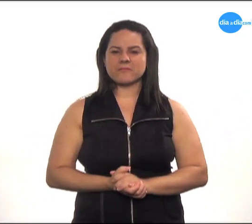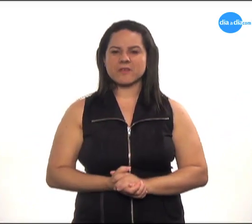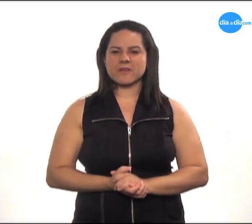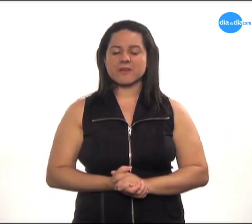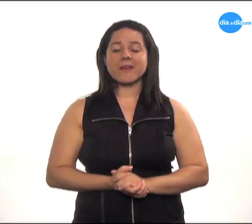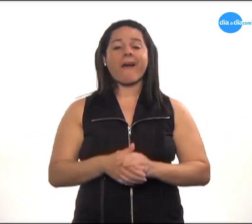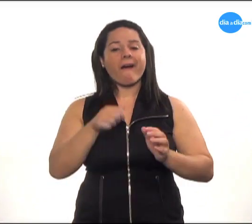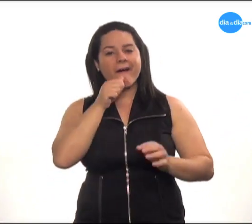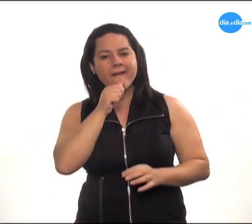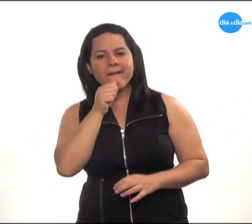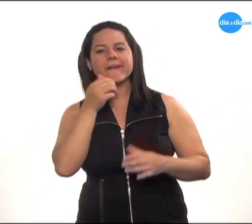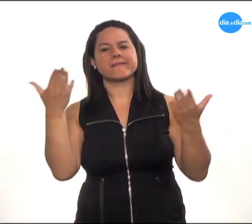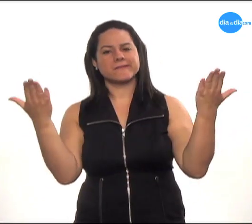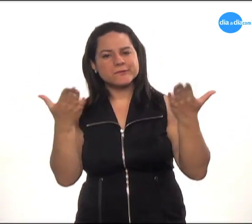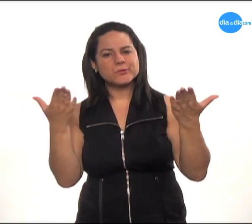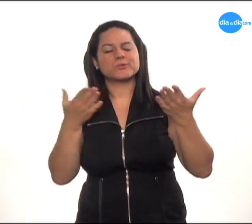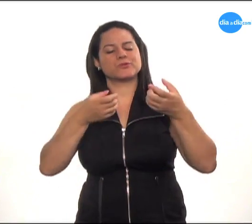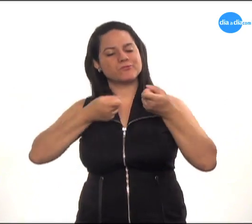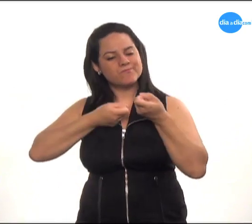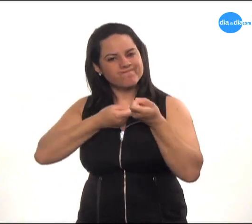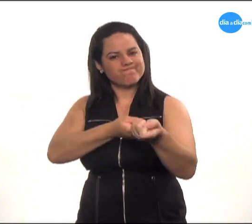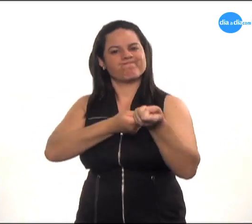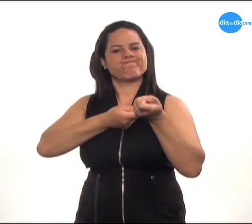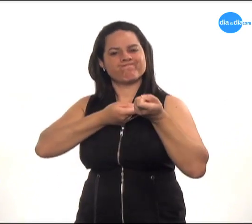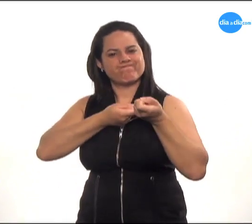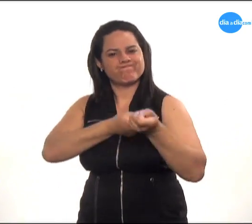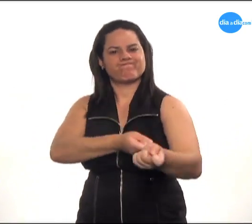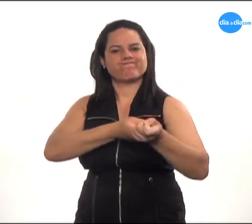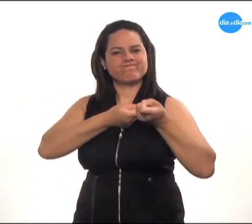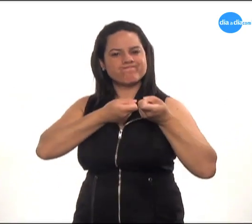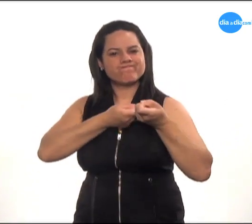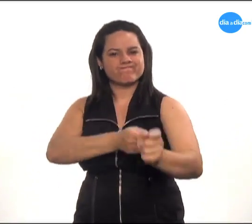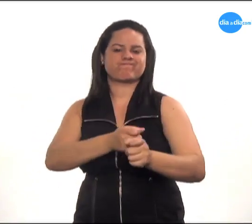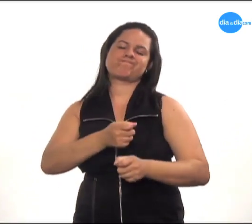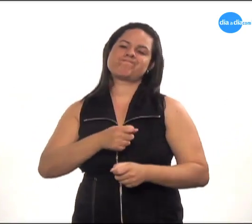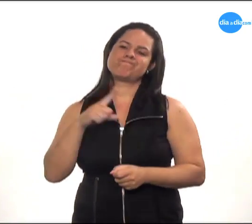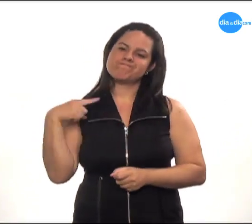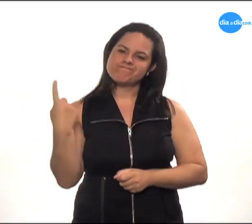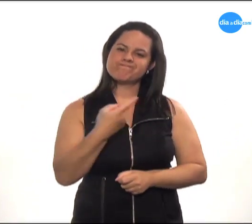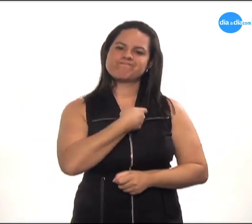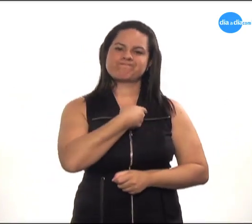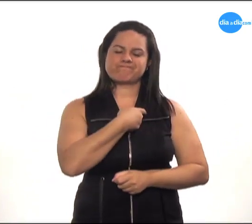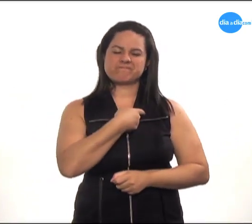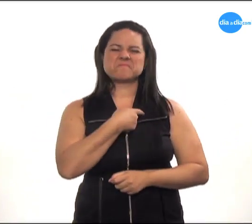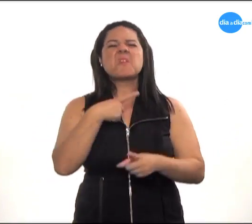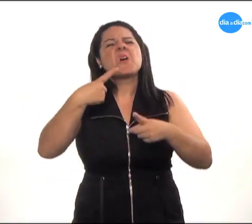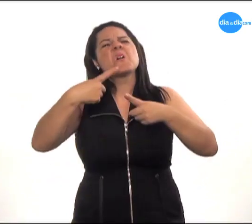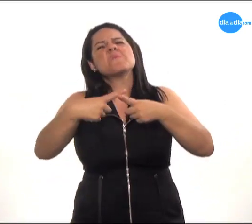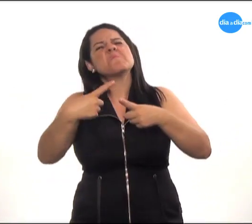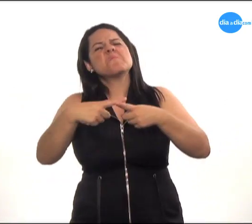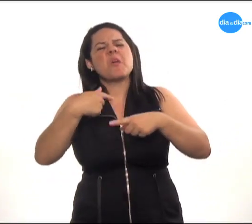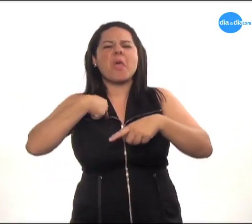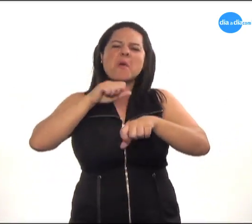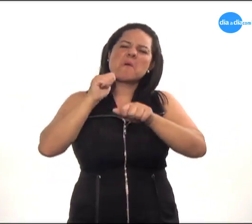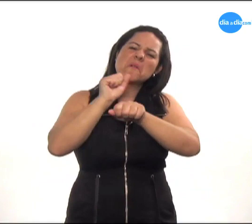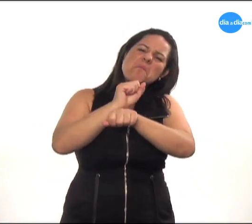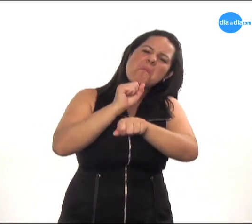Queridos, essa continua sendo a tentação de Satanás para nós. Para que eu tenho que esperar todas